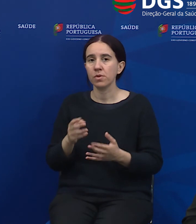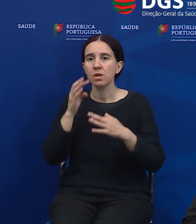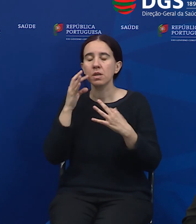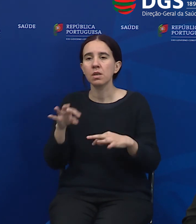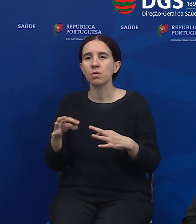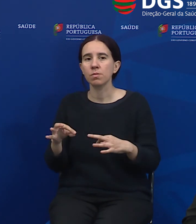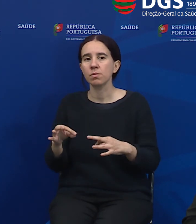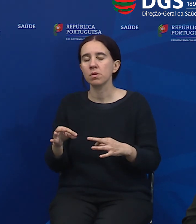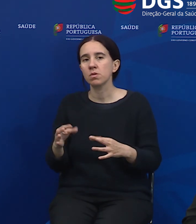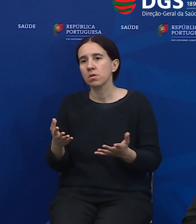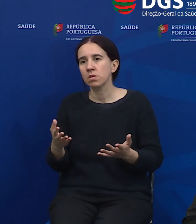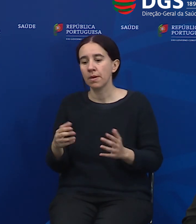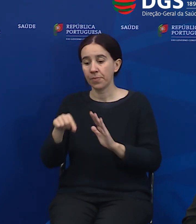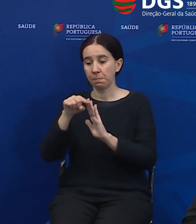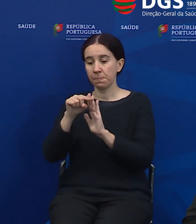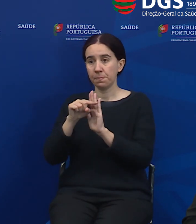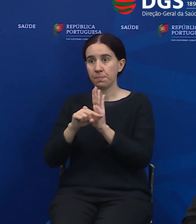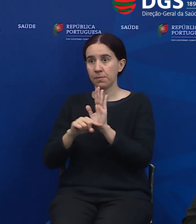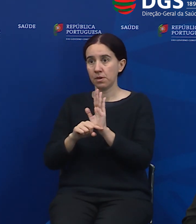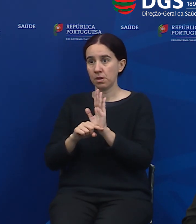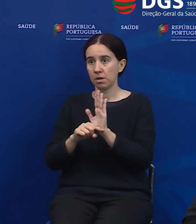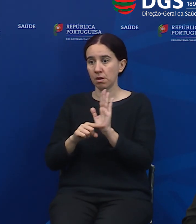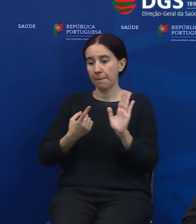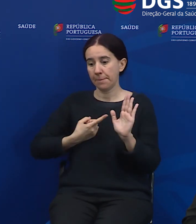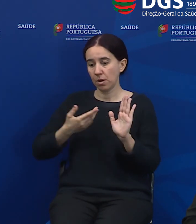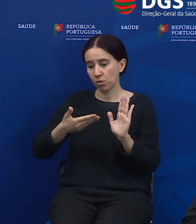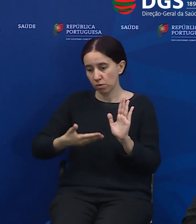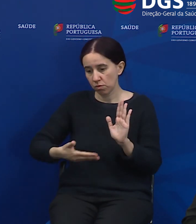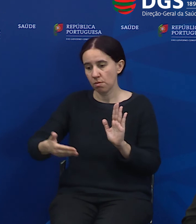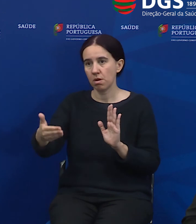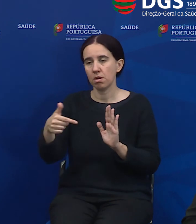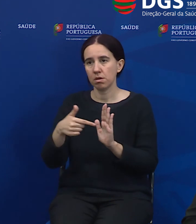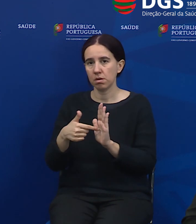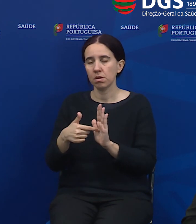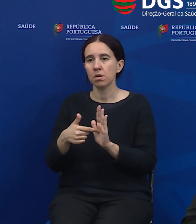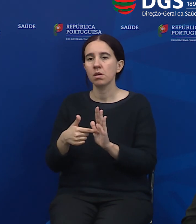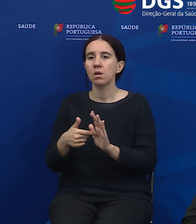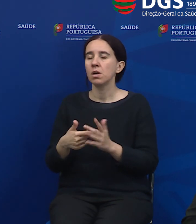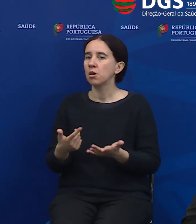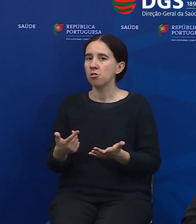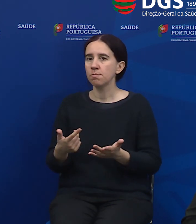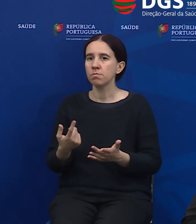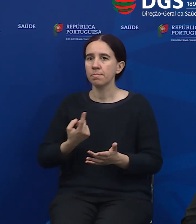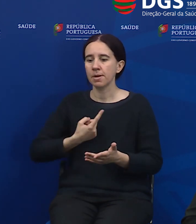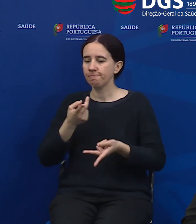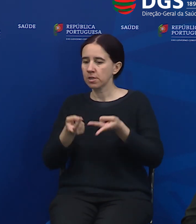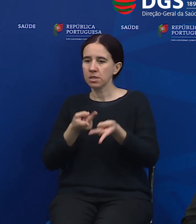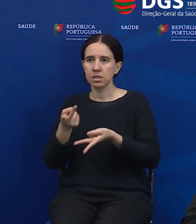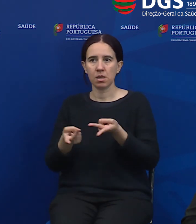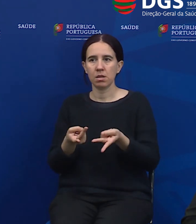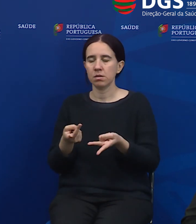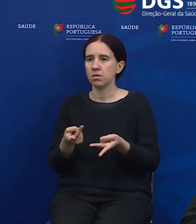naturalmente que as medidas que vamos ter de tomar daqui para a frente terão de ser analisadas